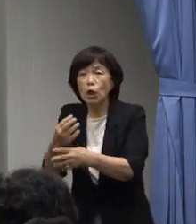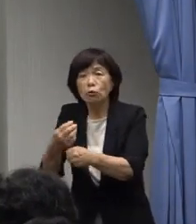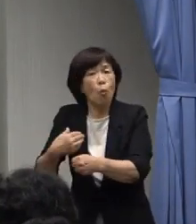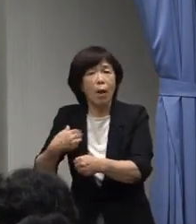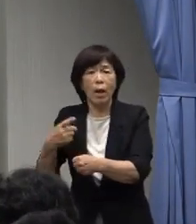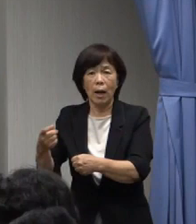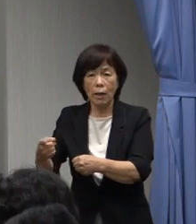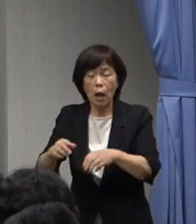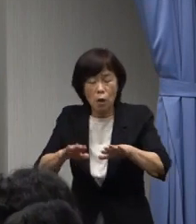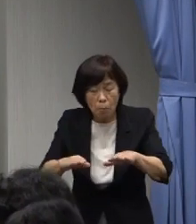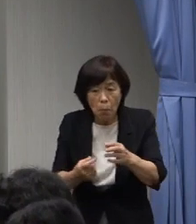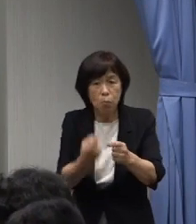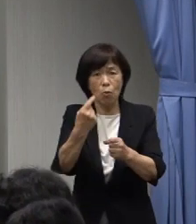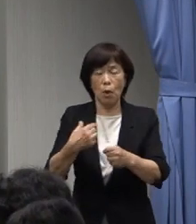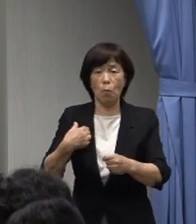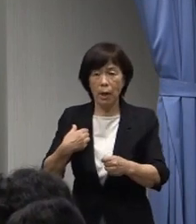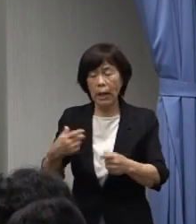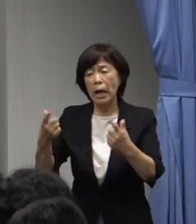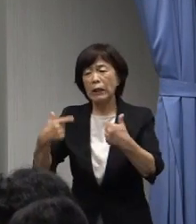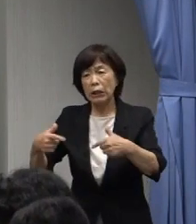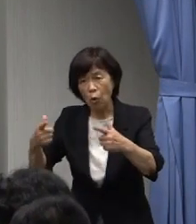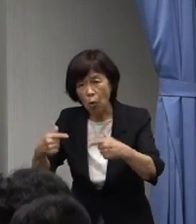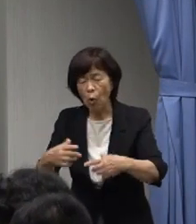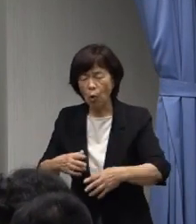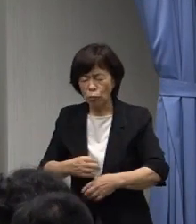も分かりません。日頃の備えをお願いします。